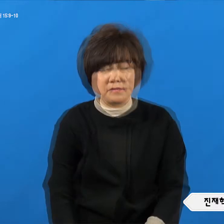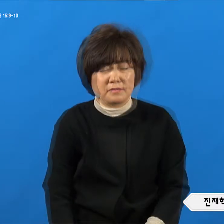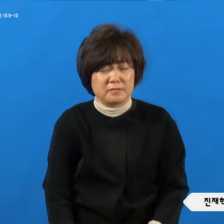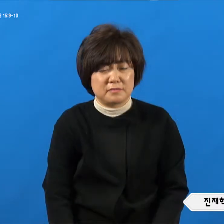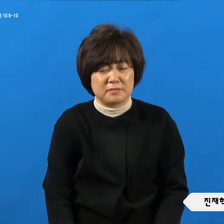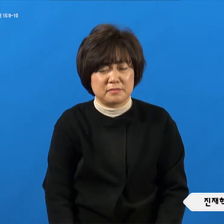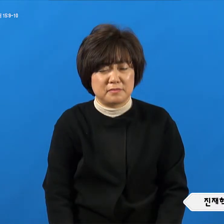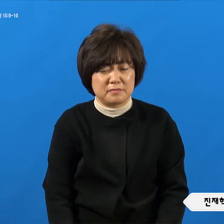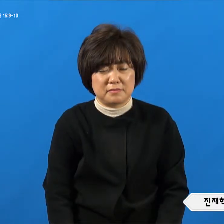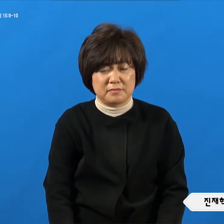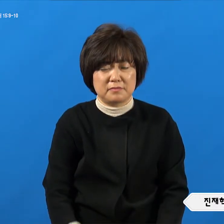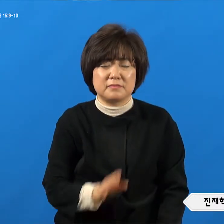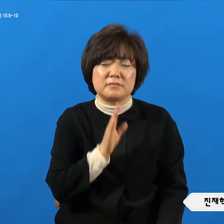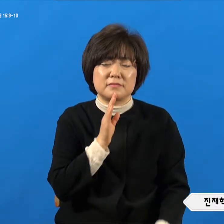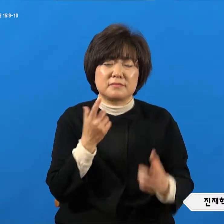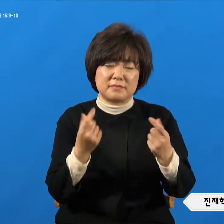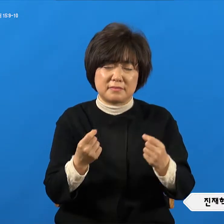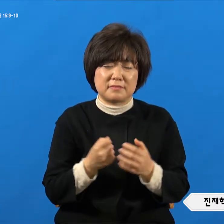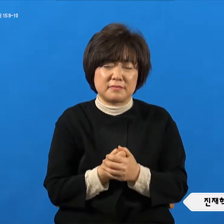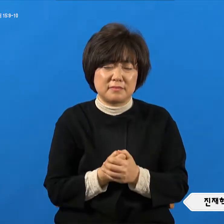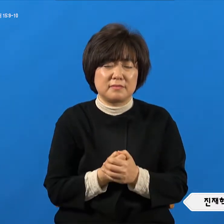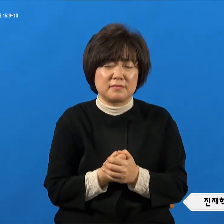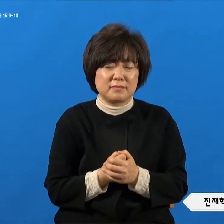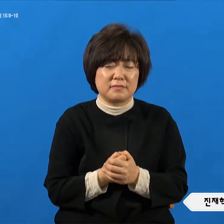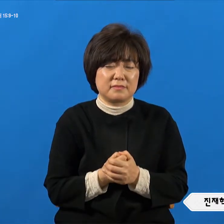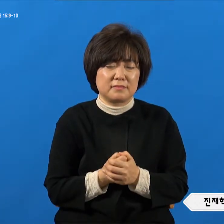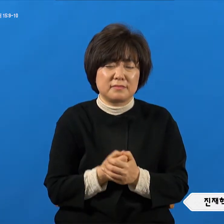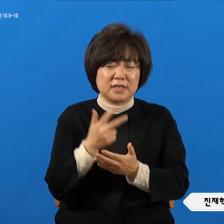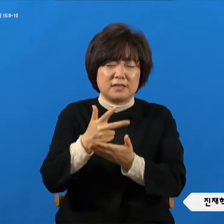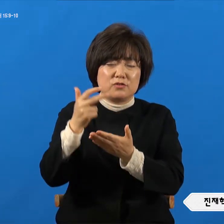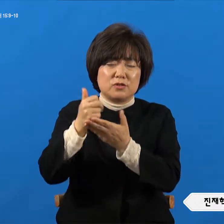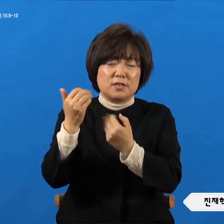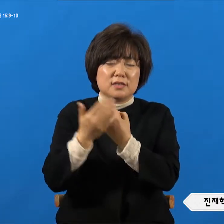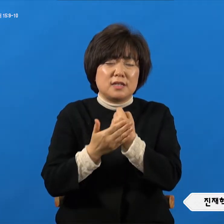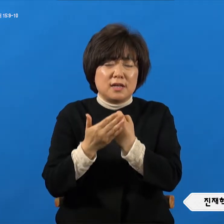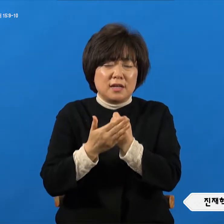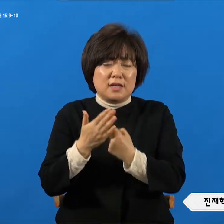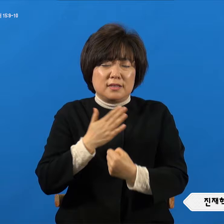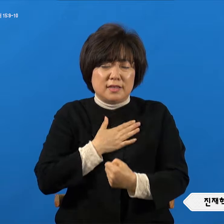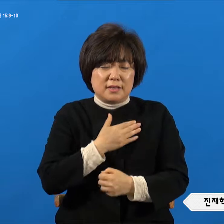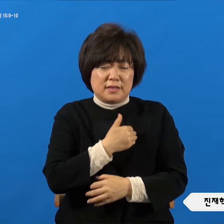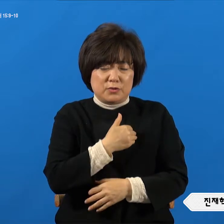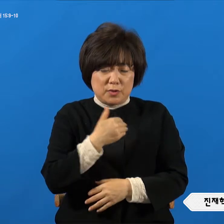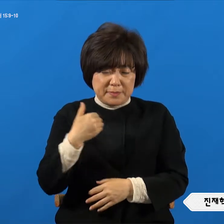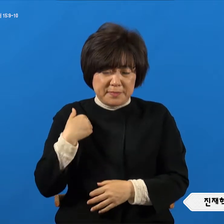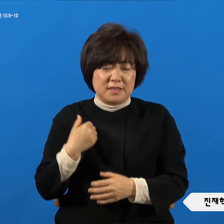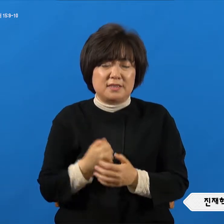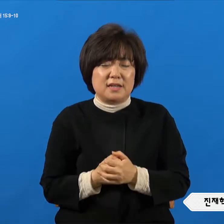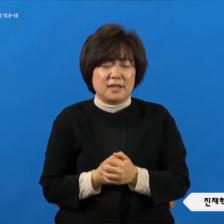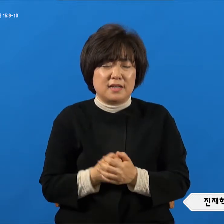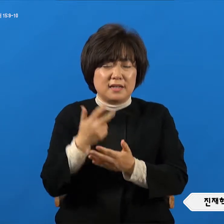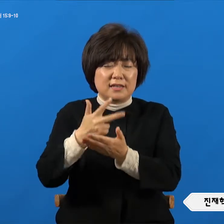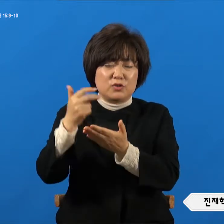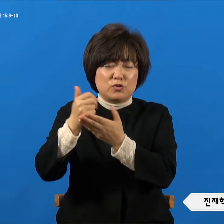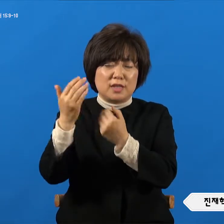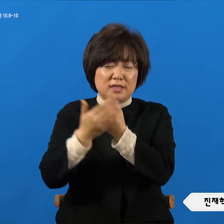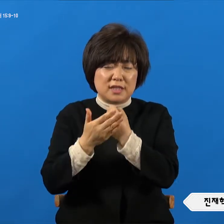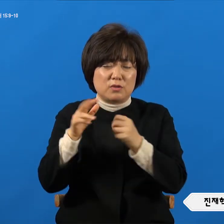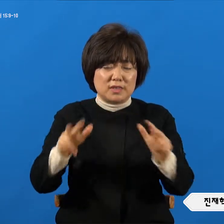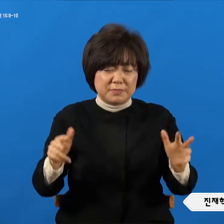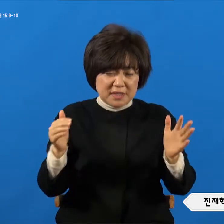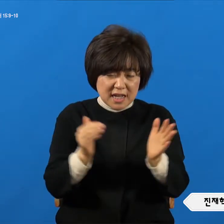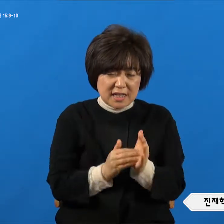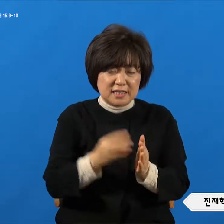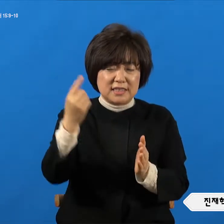주님, 그렇습니다. 주님, 주의 은혜가 내게 족합니다. 주의 은혜로